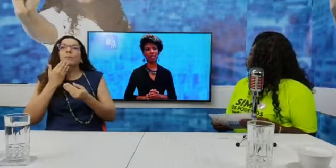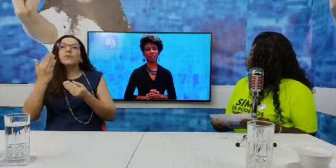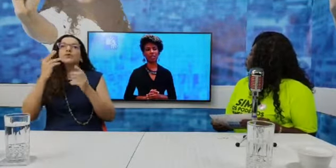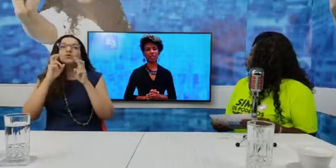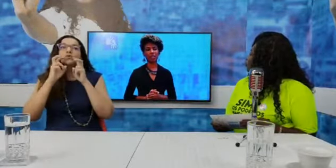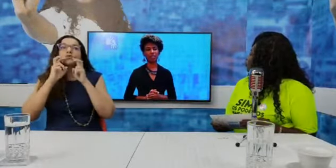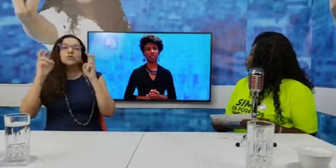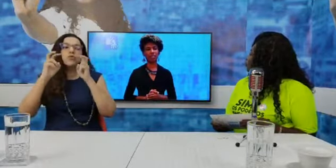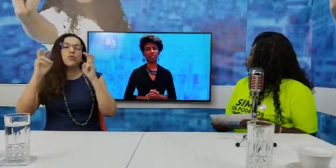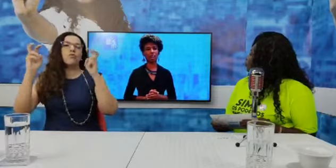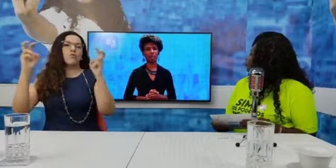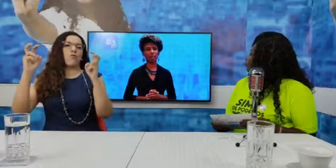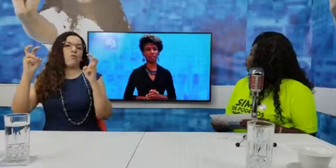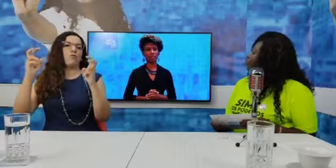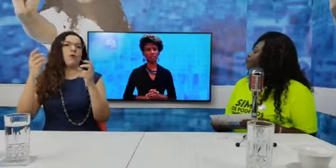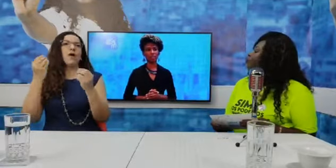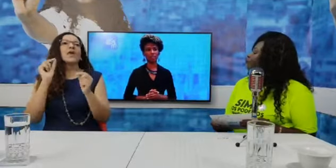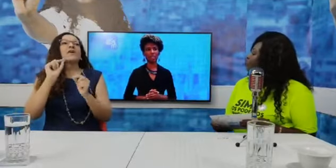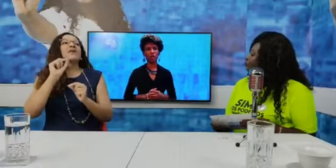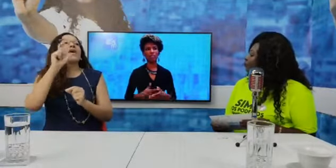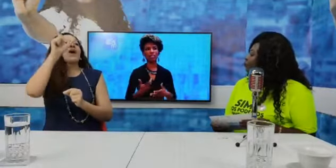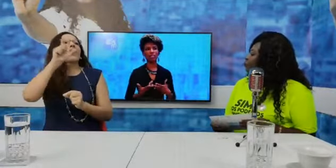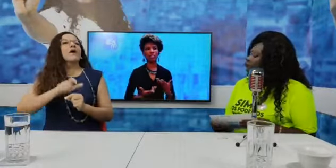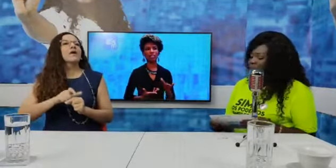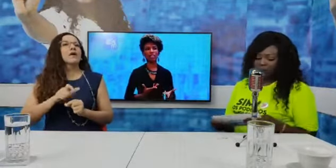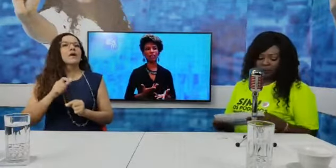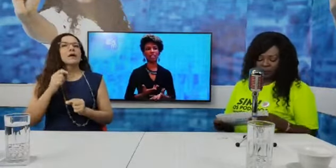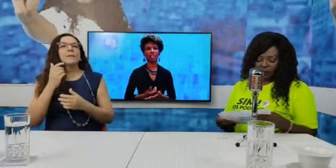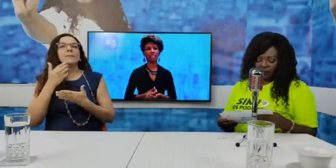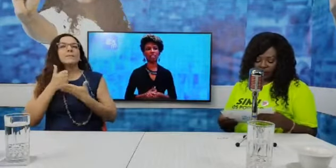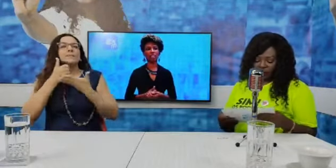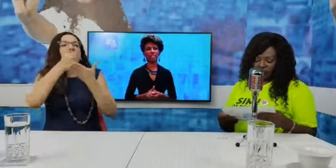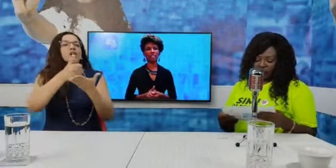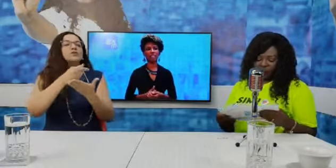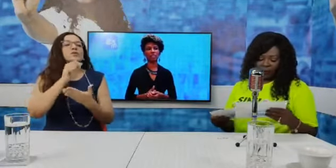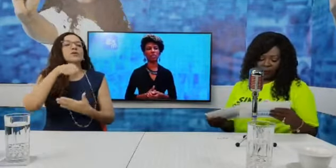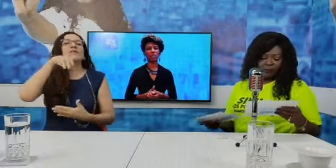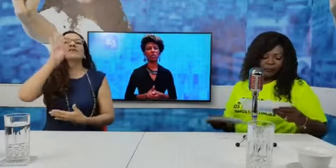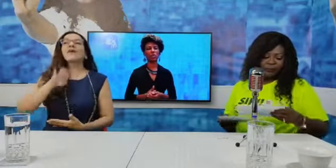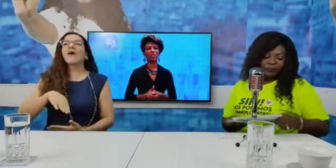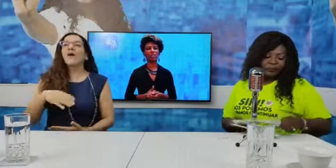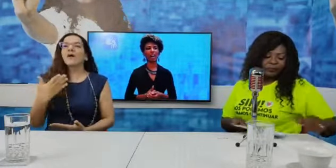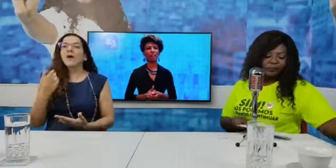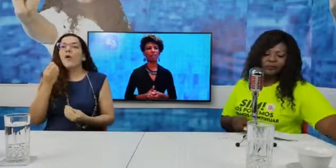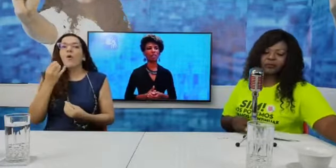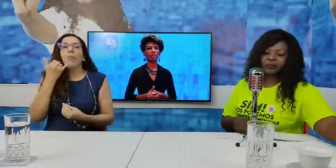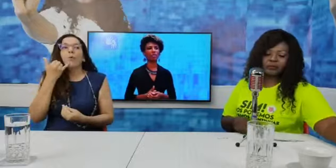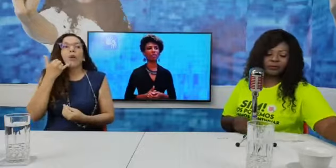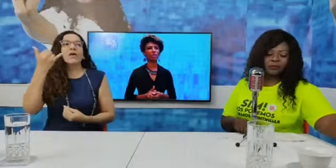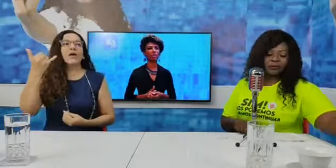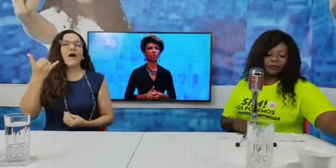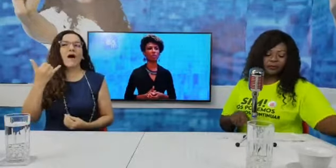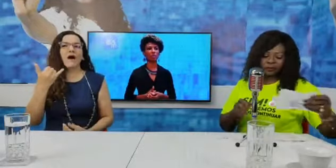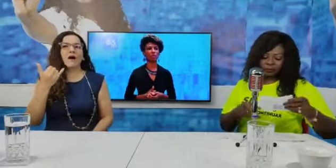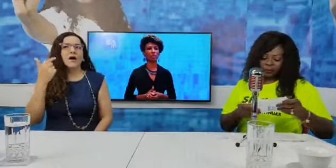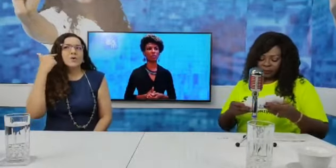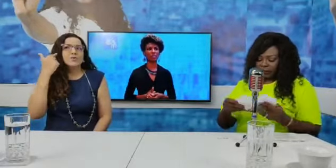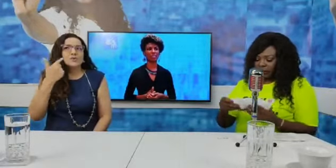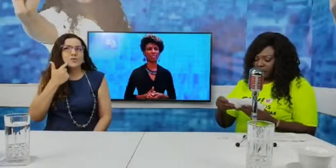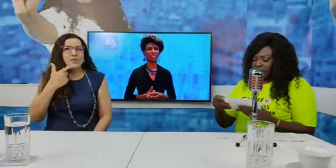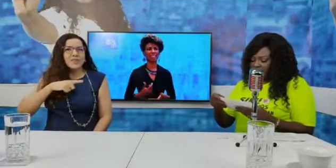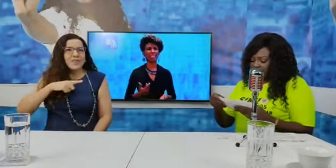informação visual, não tem como realmente entrar em contato. Onde é que vai? Onde é que eu vou, meu Deus, procurar